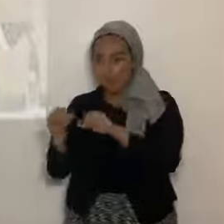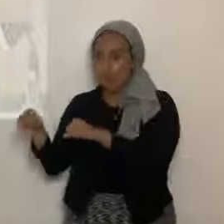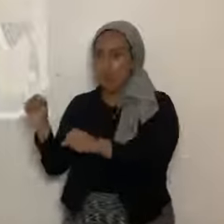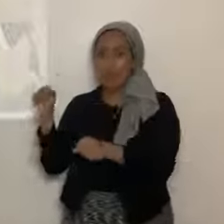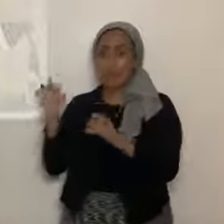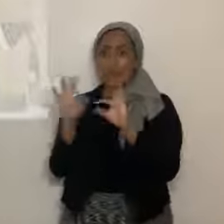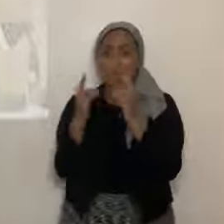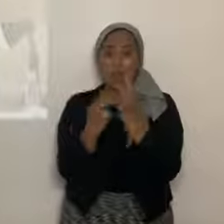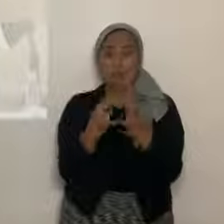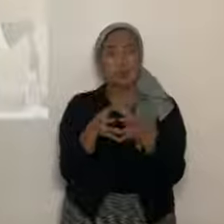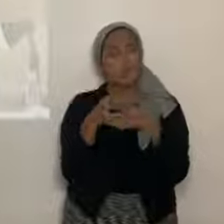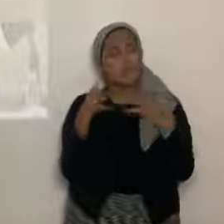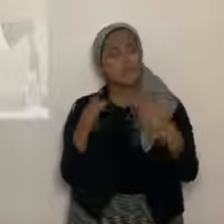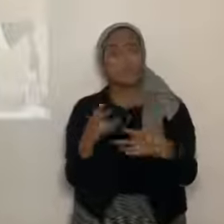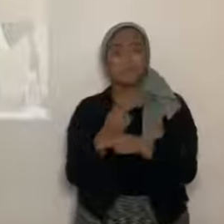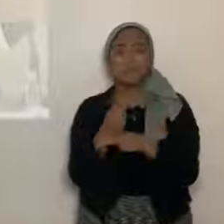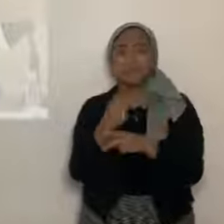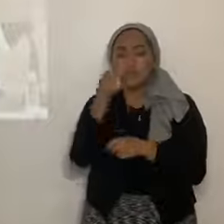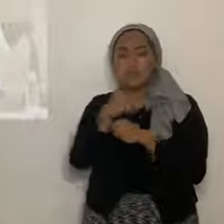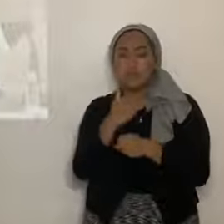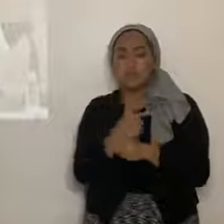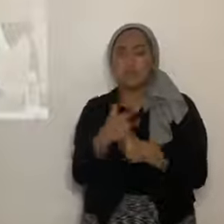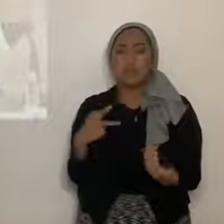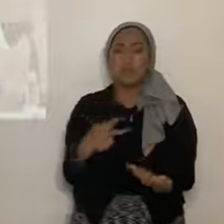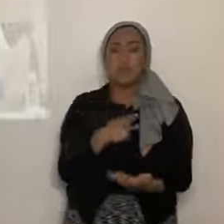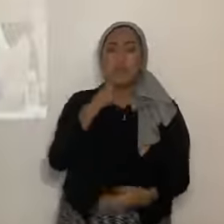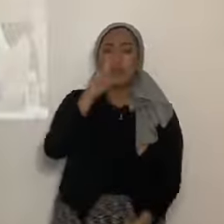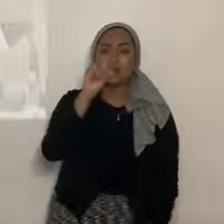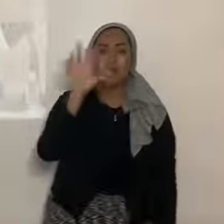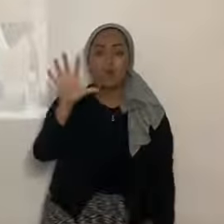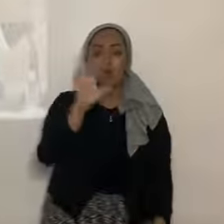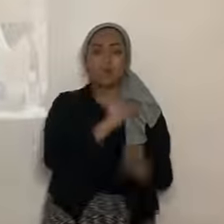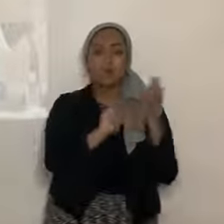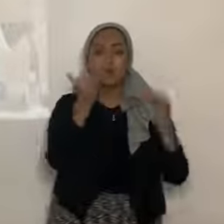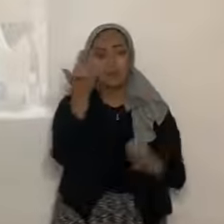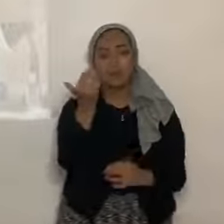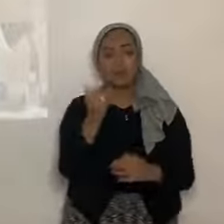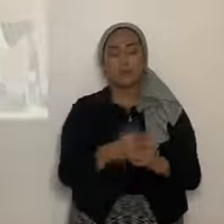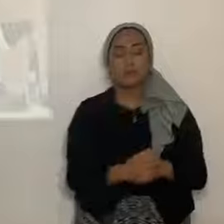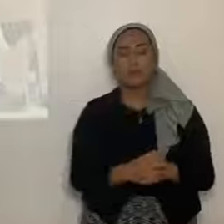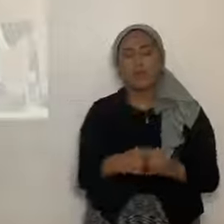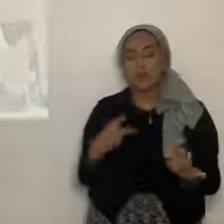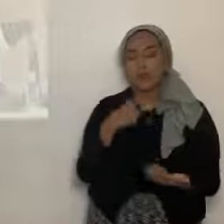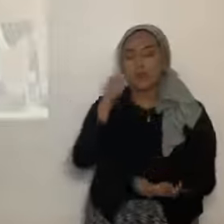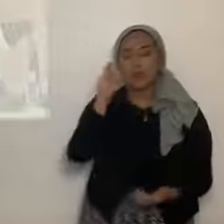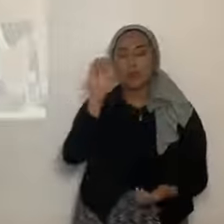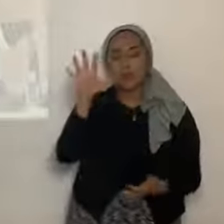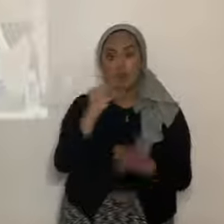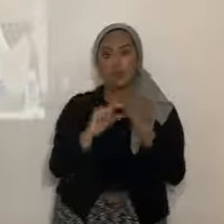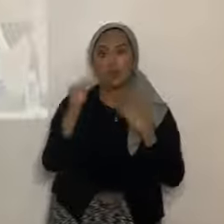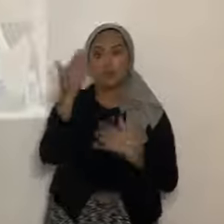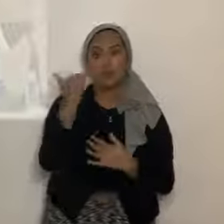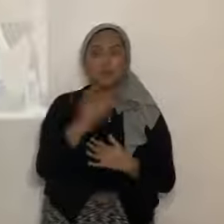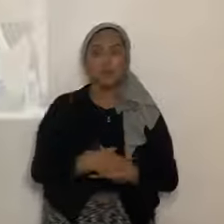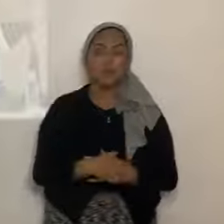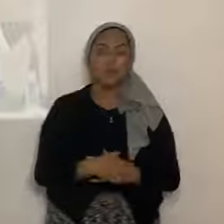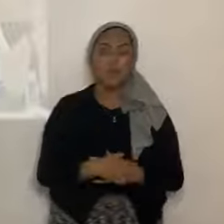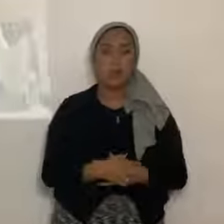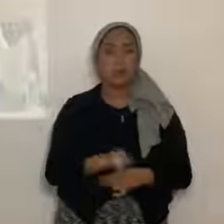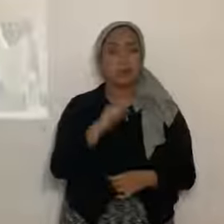muy delicado, hermanos. Salmo 105, verso 15. Salmo 105, verso 15. No